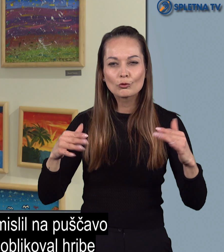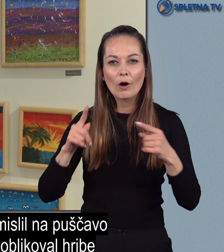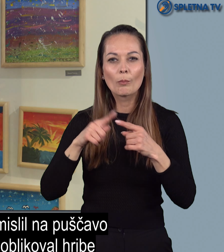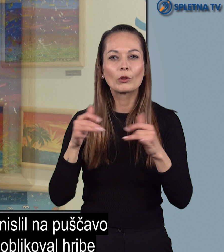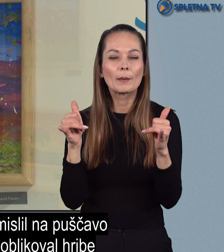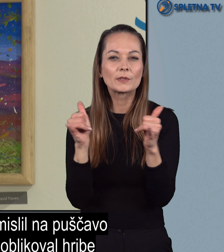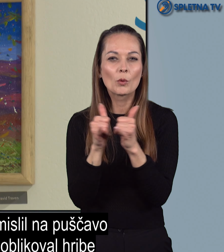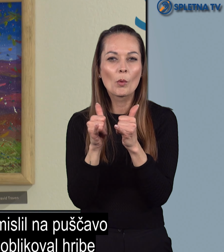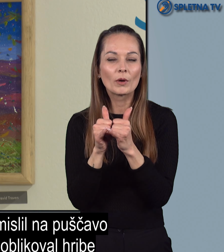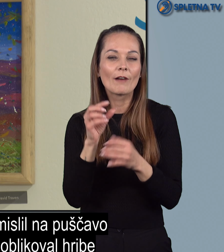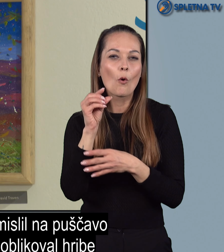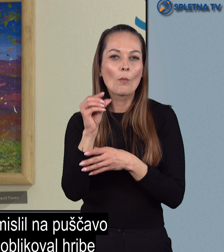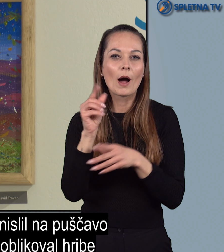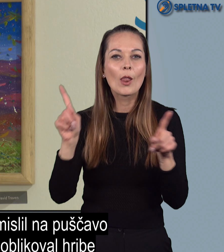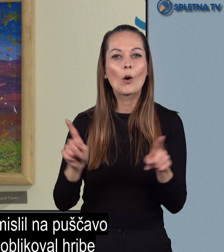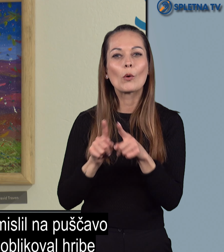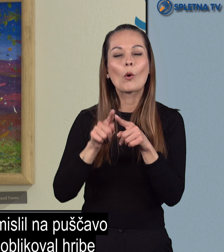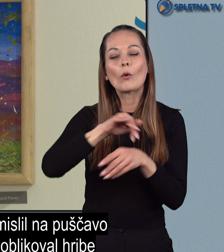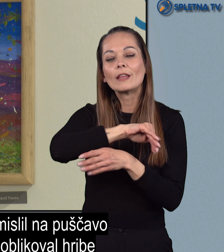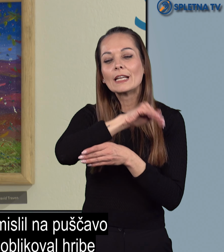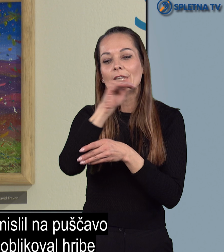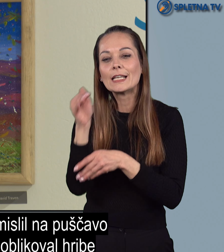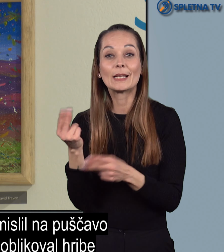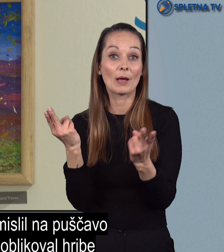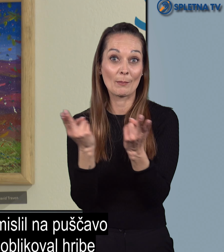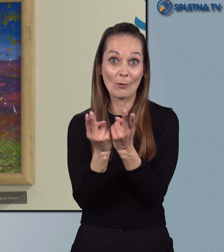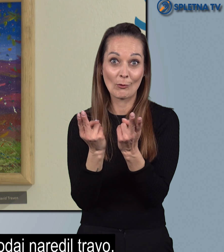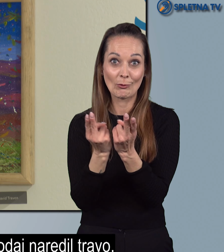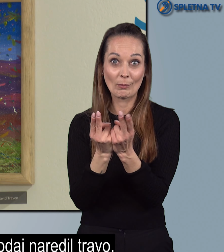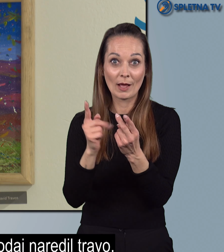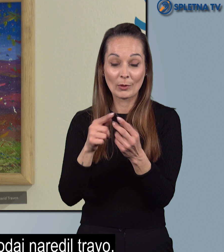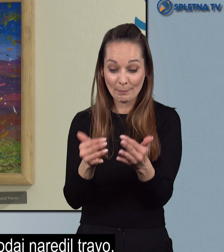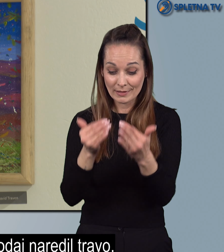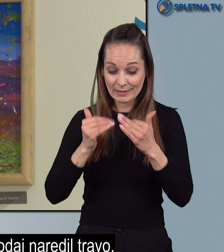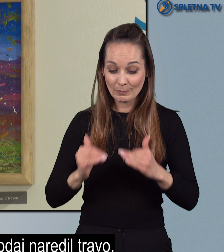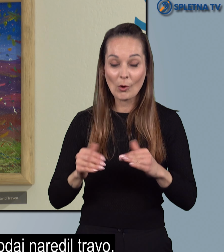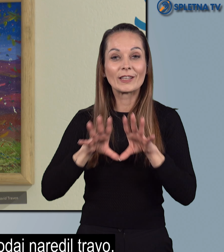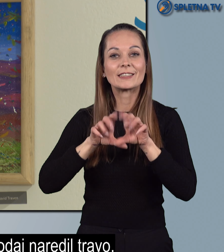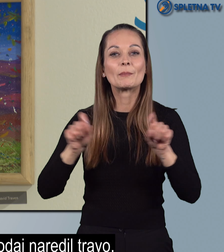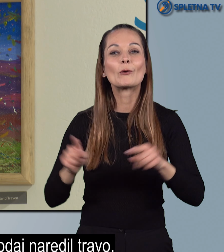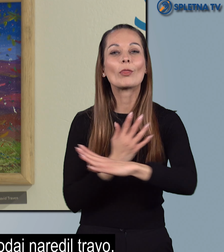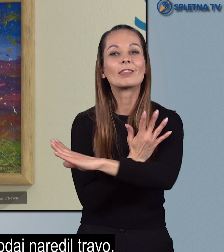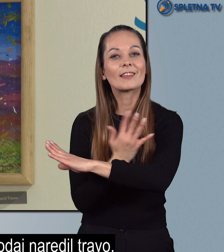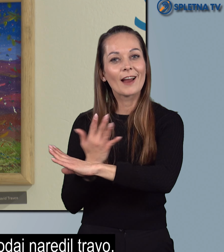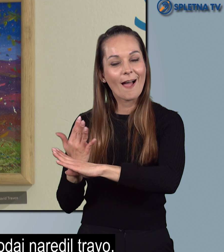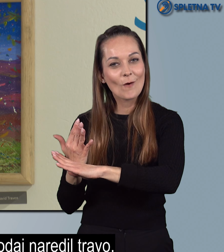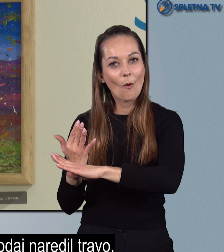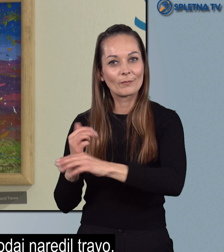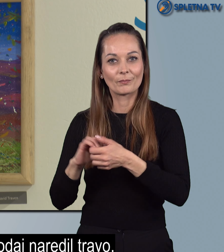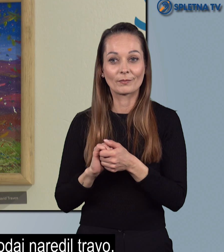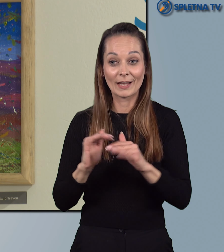sem oblikoval malo kot hribe podobne in potem spod sem naredil kot travo.